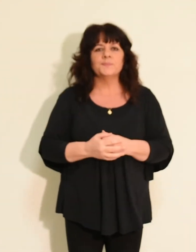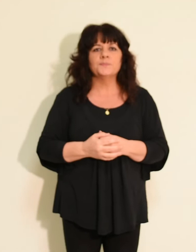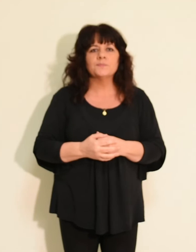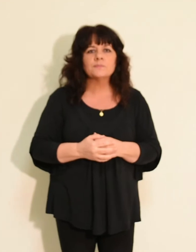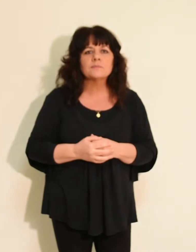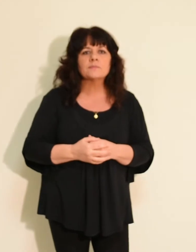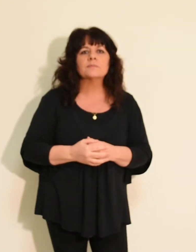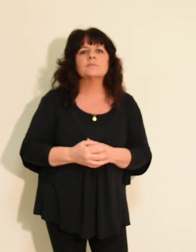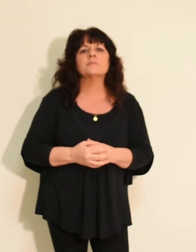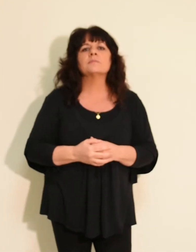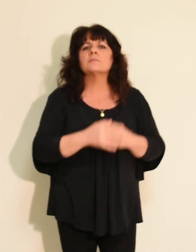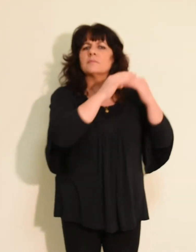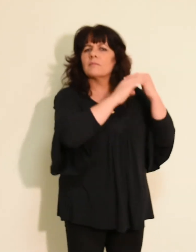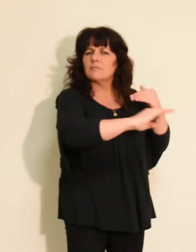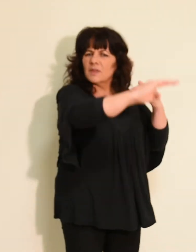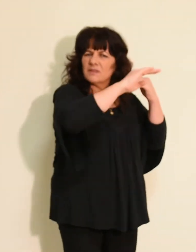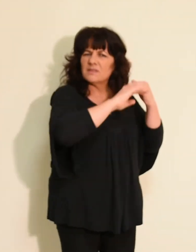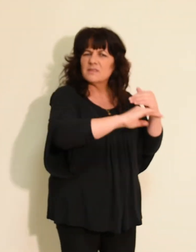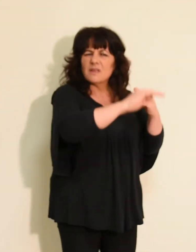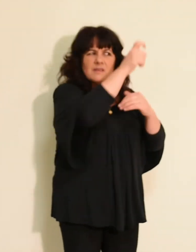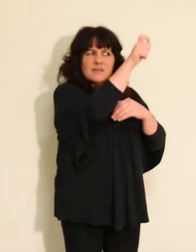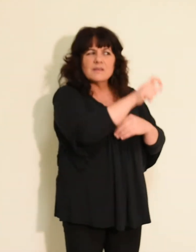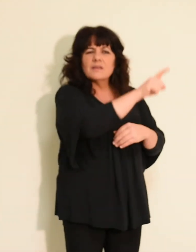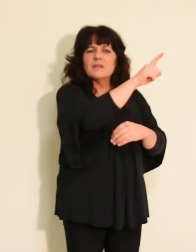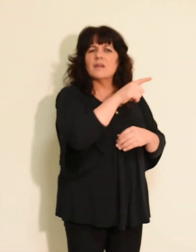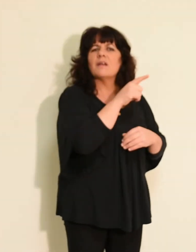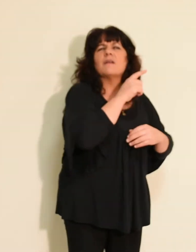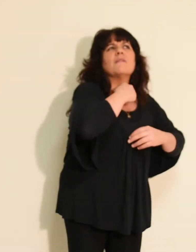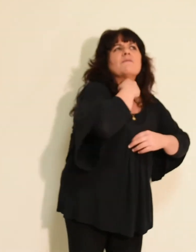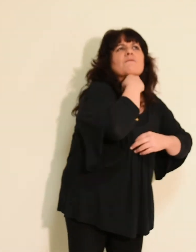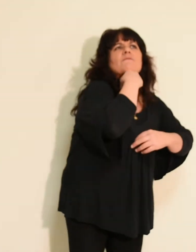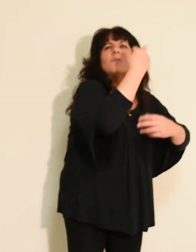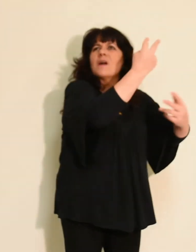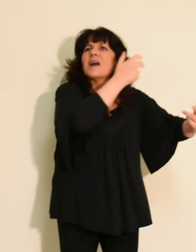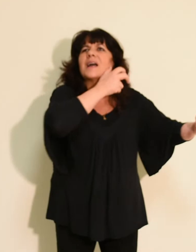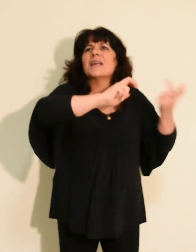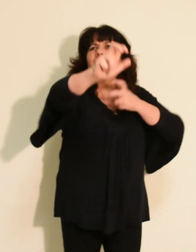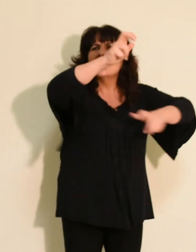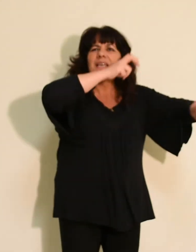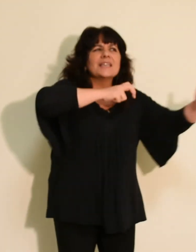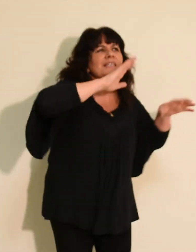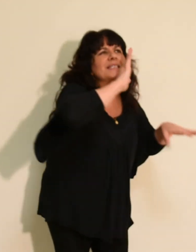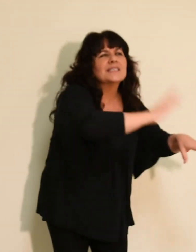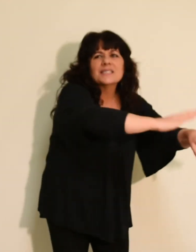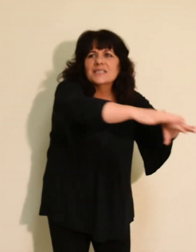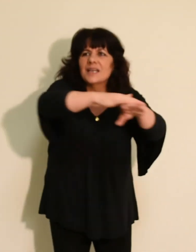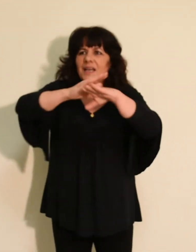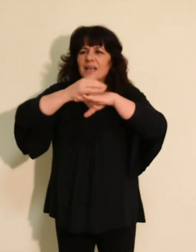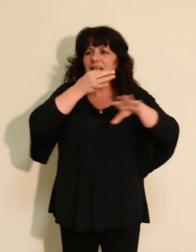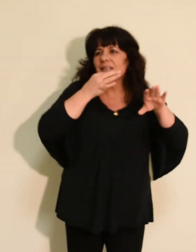Voix de celui qui crie dans le désert, préparez le chemin du Seigneur, rendez droit ses sentiers.